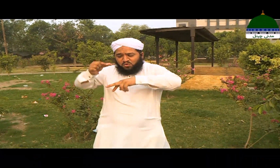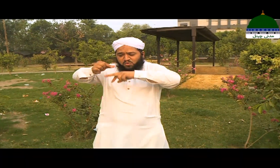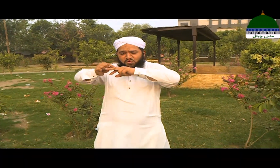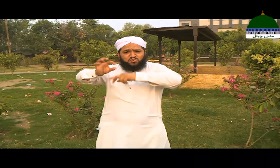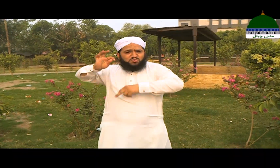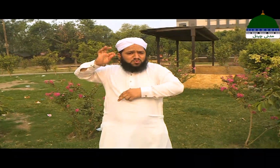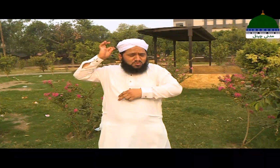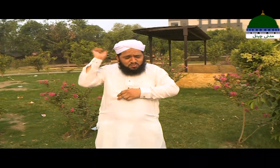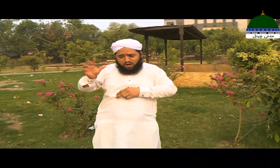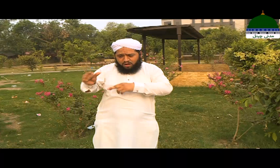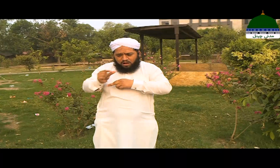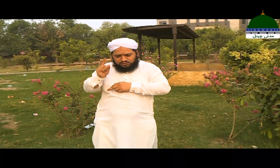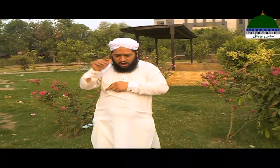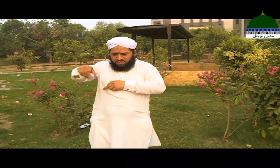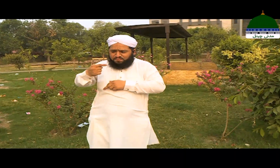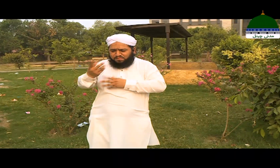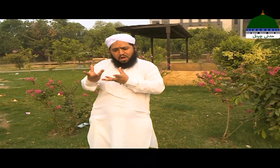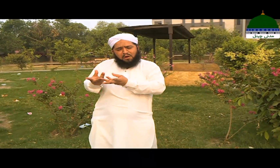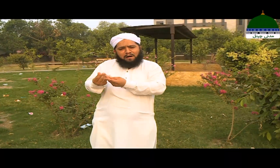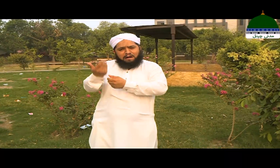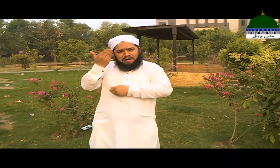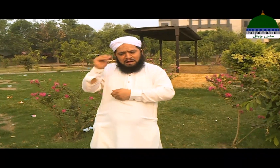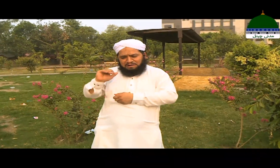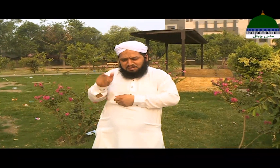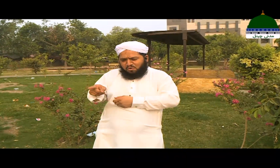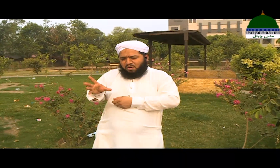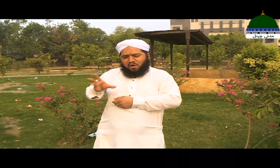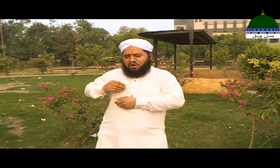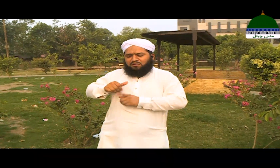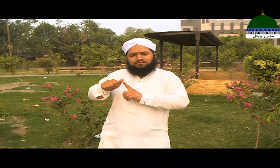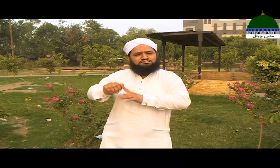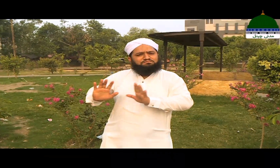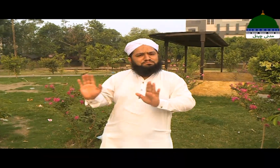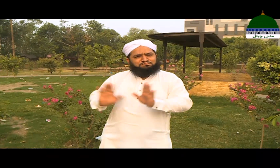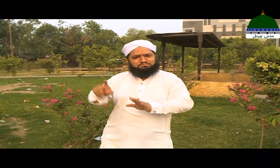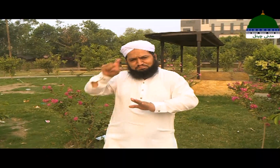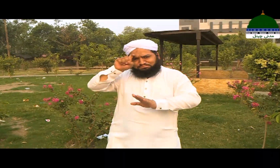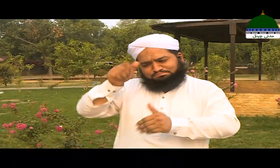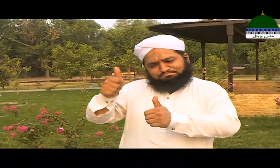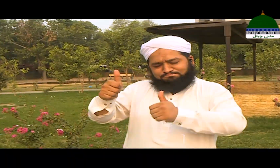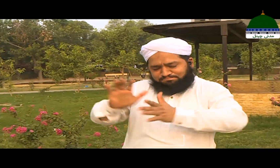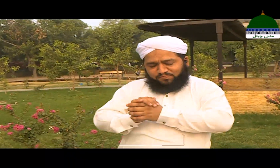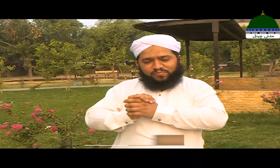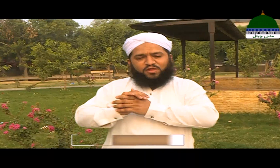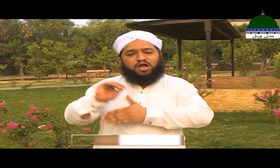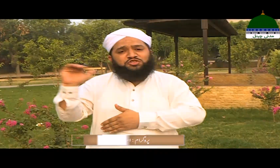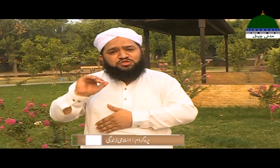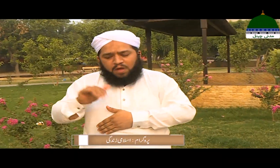ہے، اسی طرح اس کا زہر بھی ختم ہو گیا ہوگا، لہٰذا مجھے سانپ سے بے خوف ہو جانا چاہیے۔ یہ کہہ کر اس نے سانپ کے بل